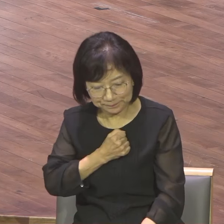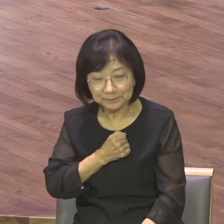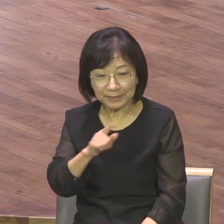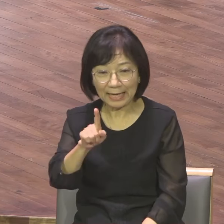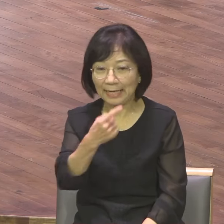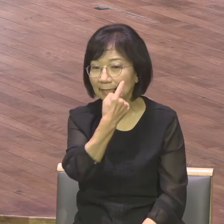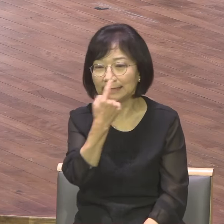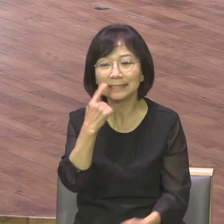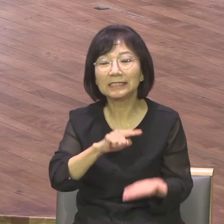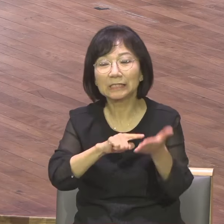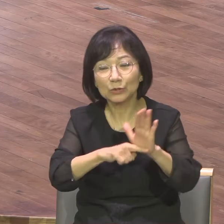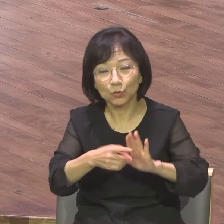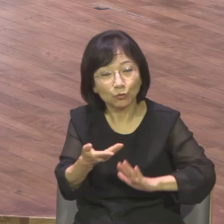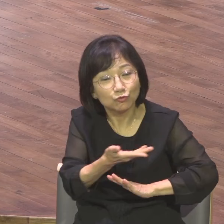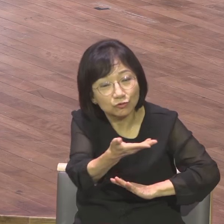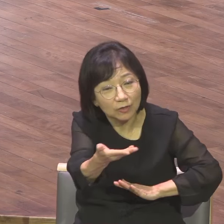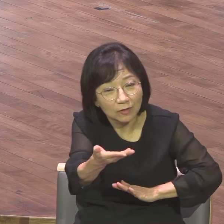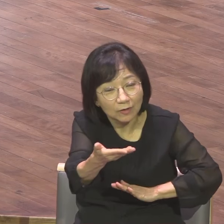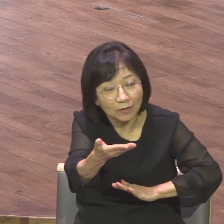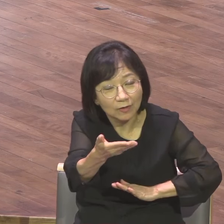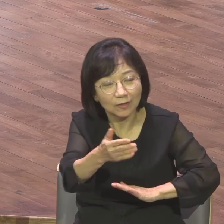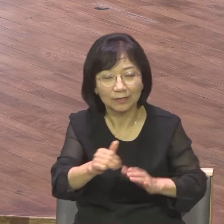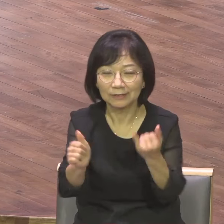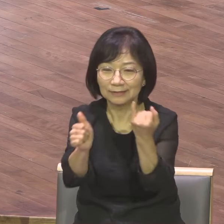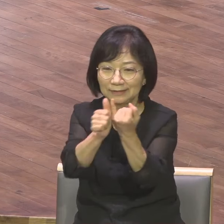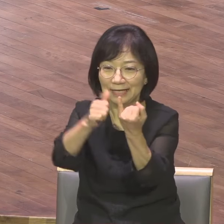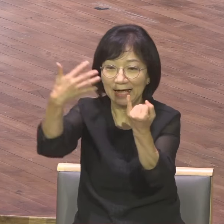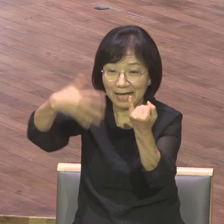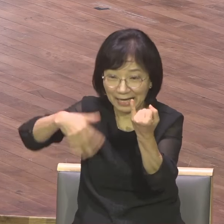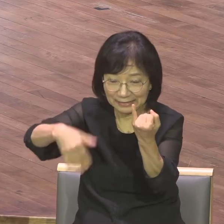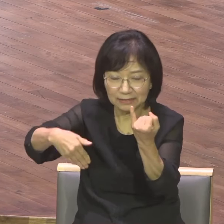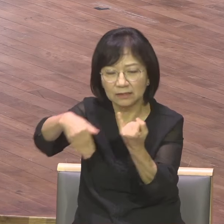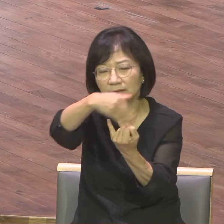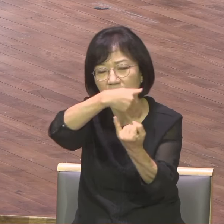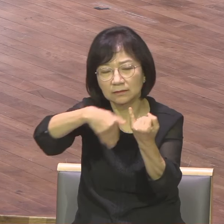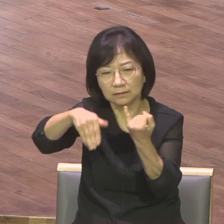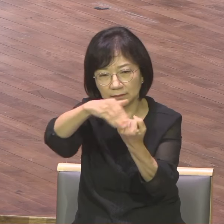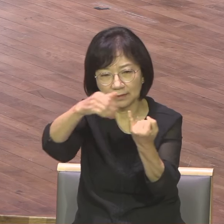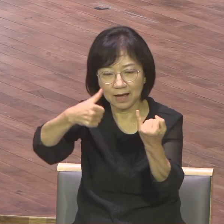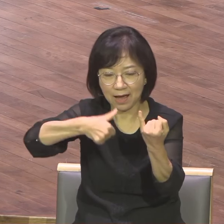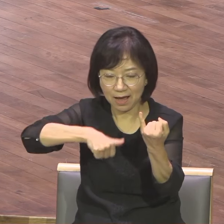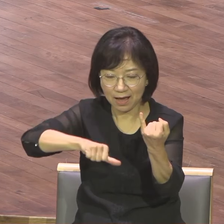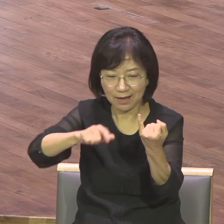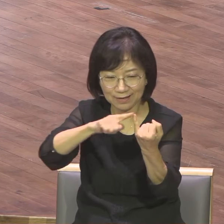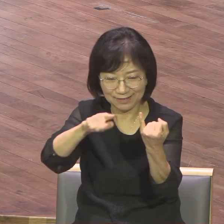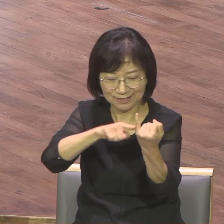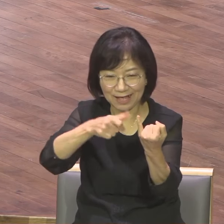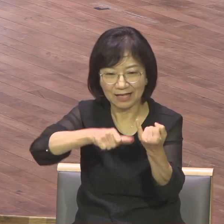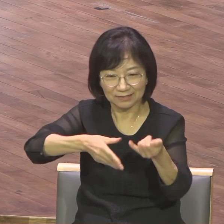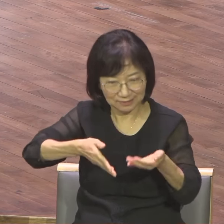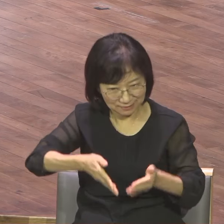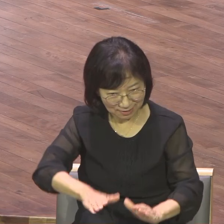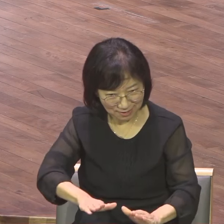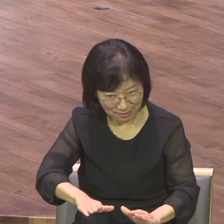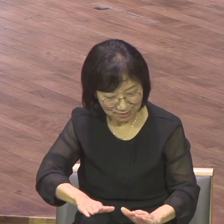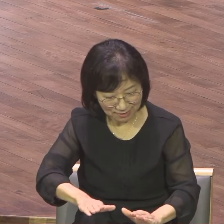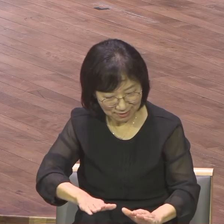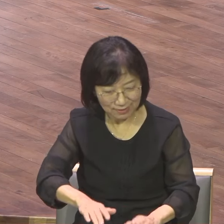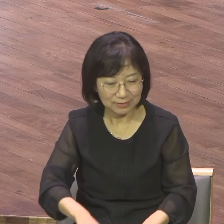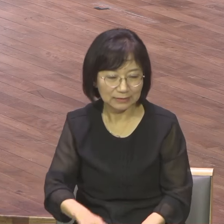잉태하여 아들을 낳을 것이 그 이름을 임마누엘이라 하리라. 이 말씀은요, 아사에게 하신 말씀을 이루실